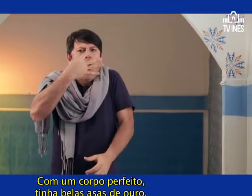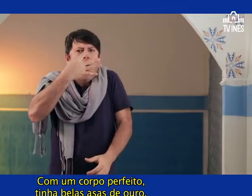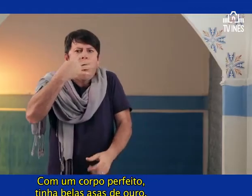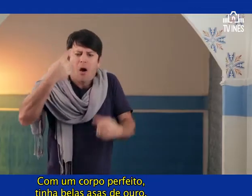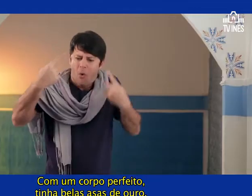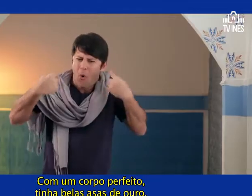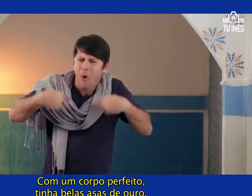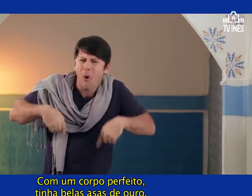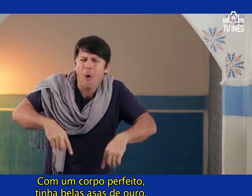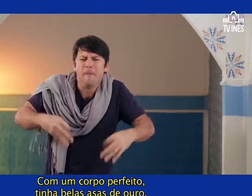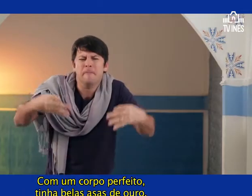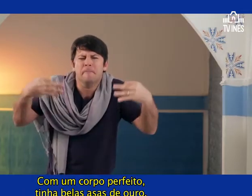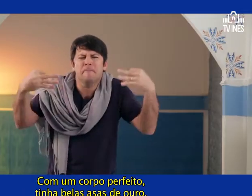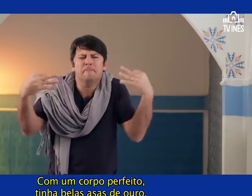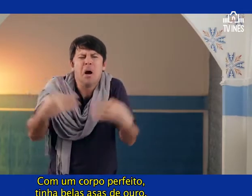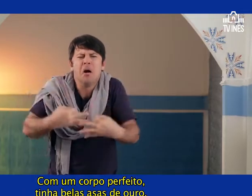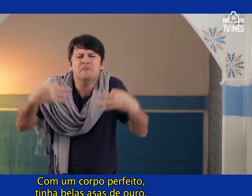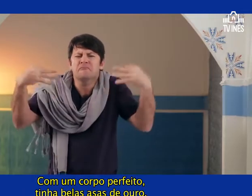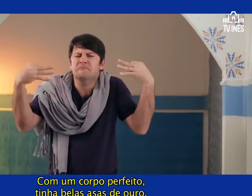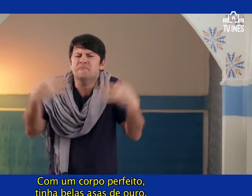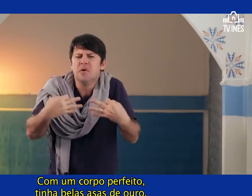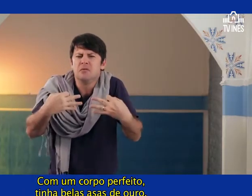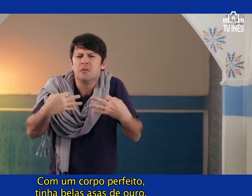corpo perfeito, tinha belas asas de ouro.